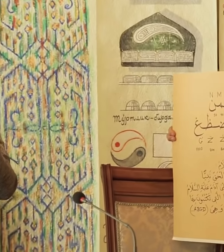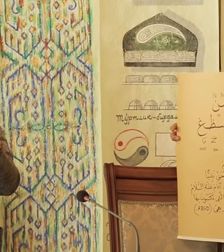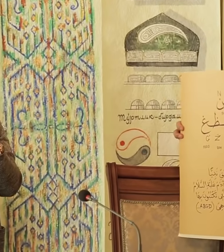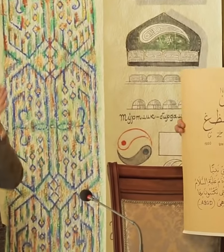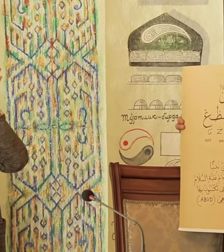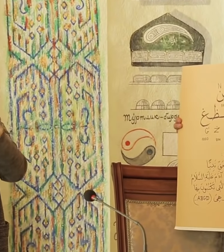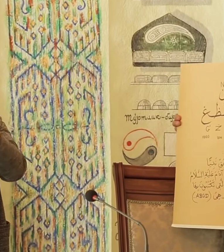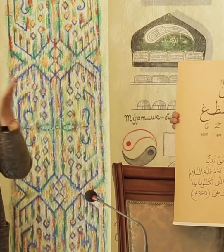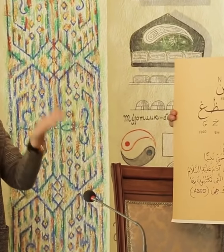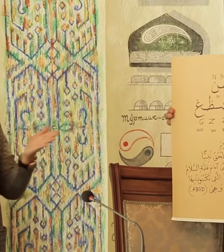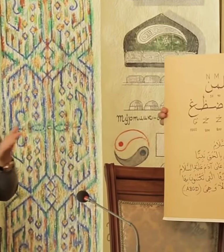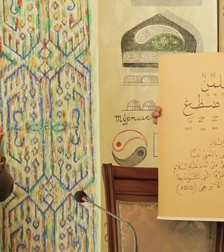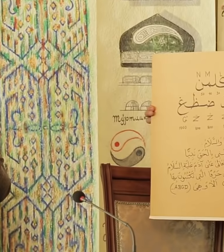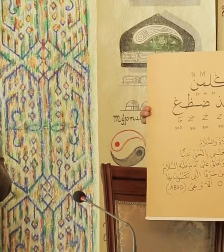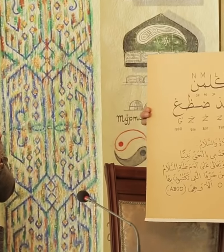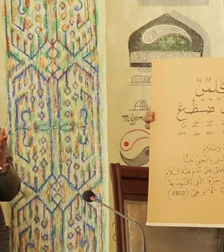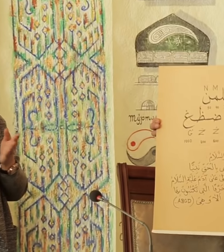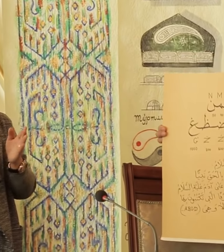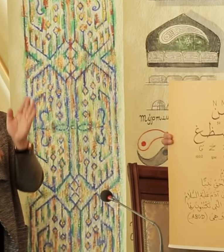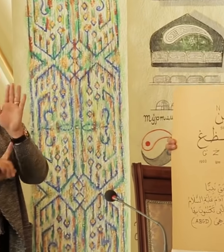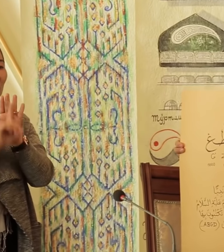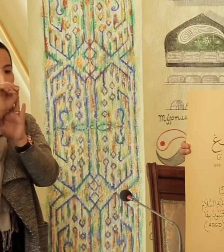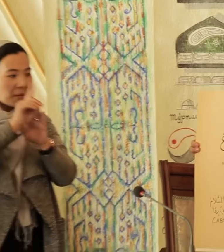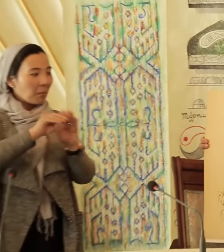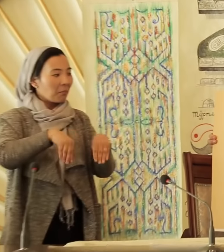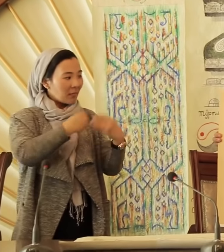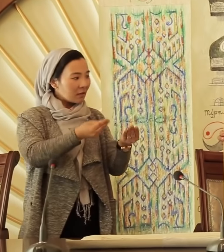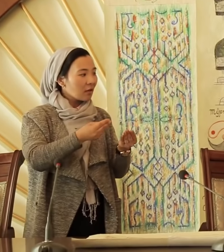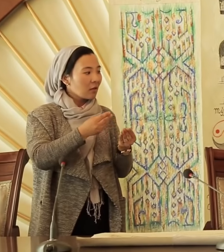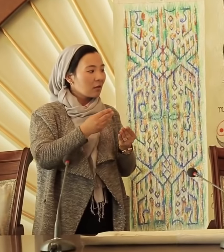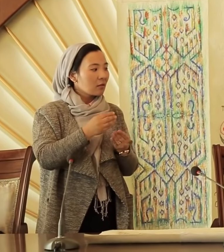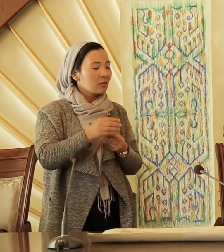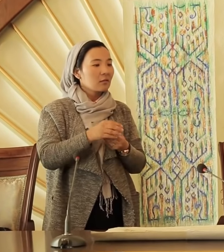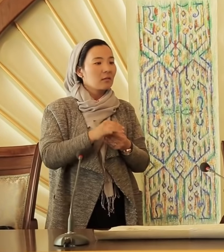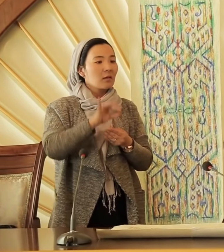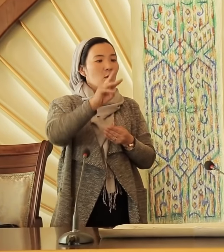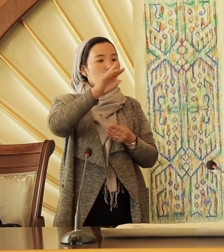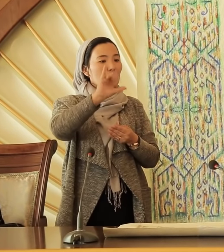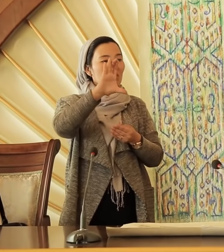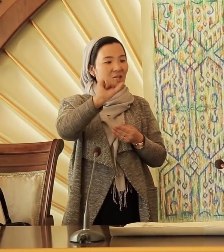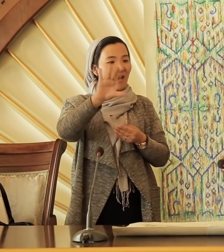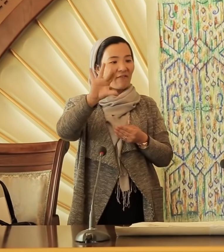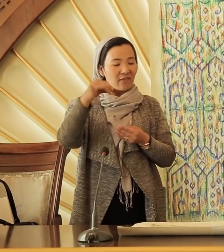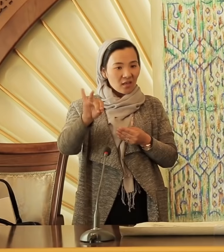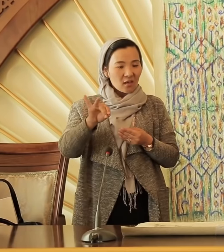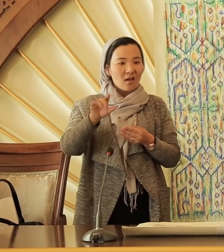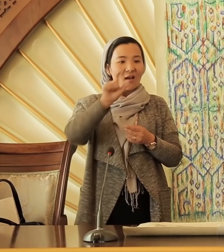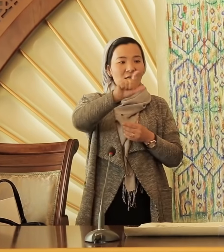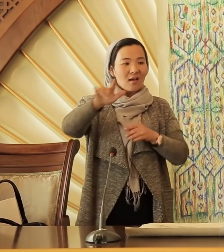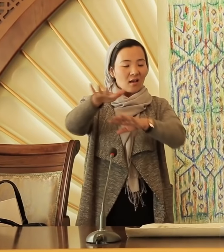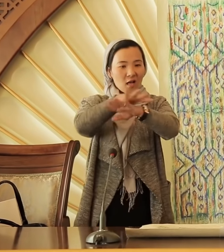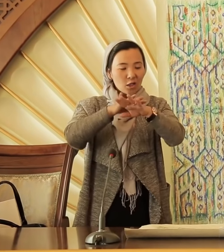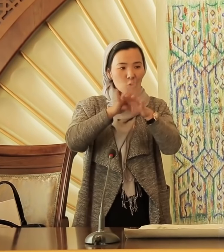Qur'on oyatlari nozil bo'lib boshlagan paytda Musaviy, Isaviy va boshqa xalqlar musulmon bo'lib